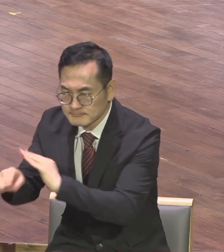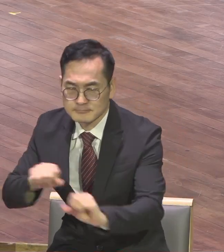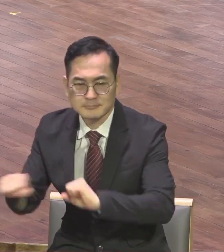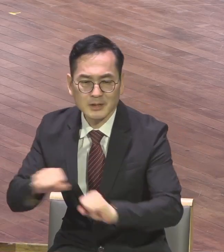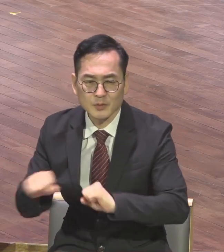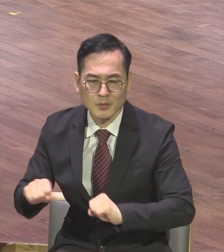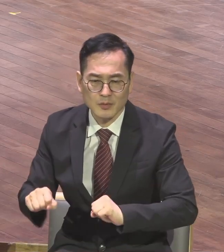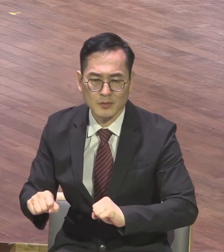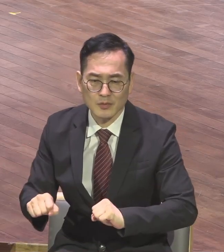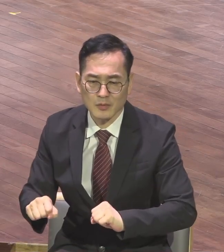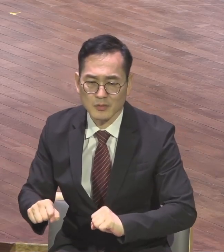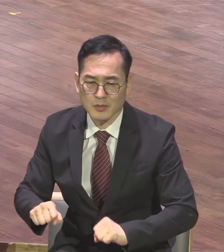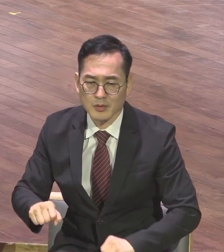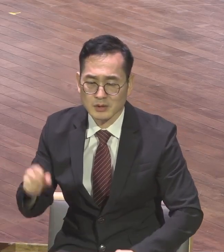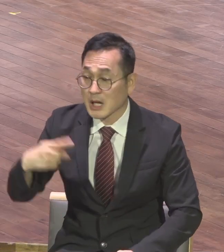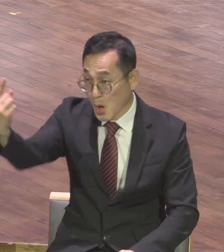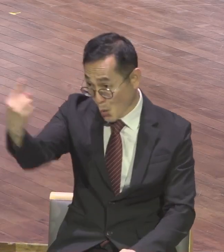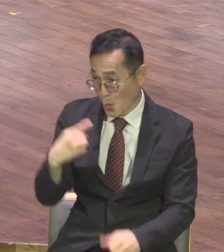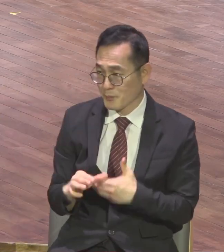일으키라.